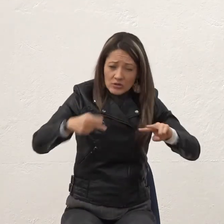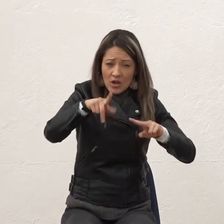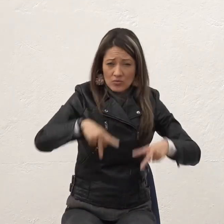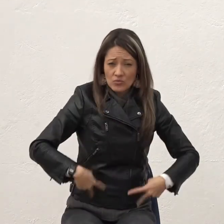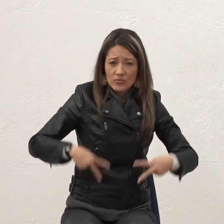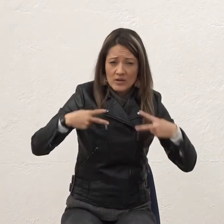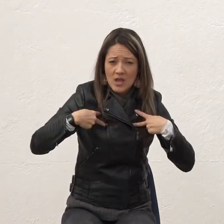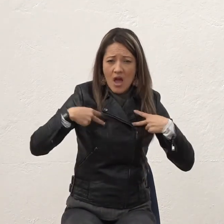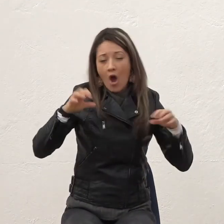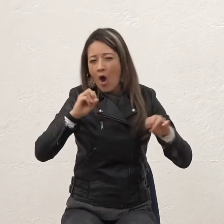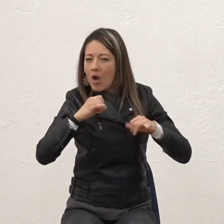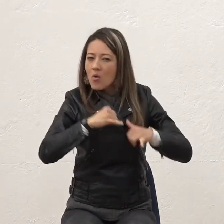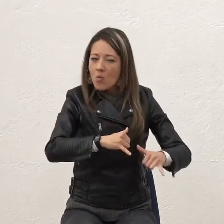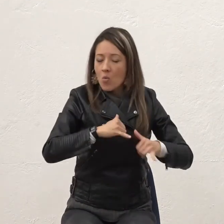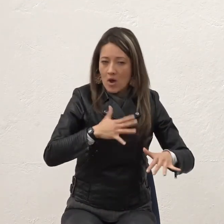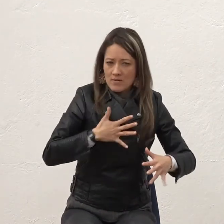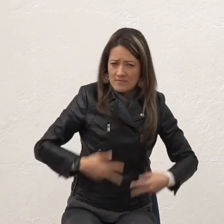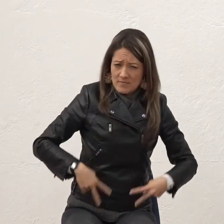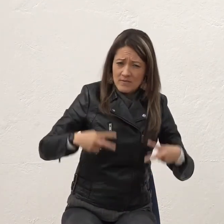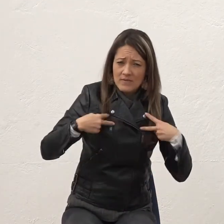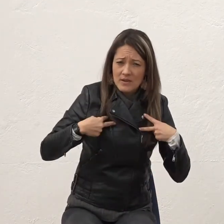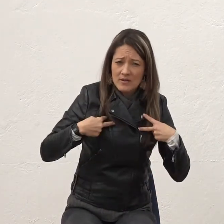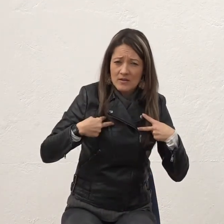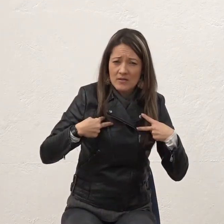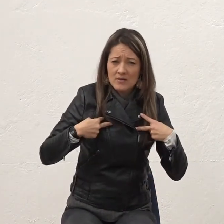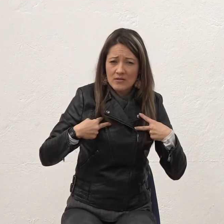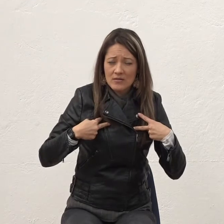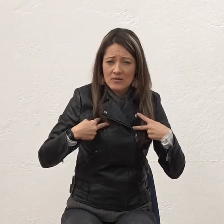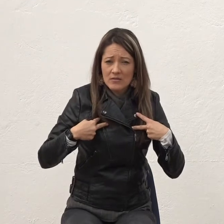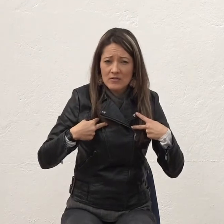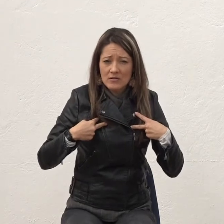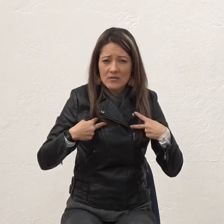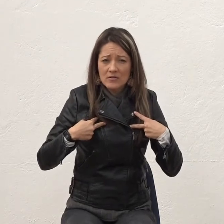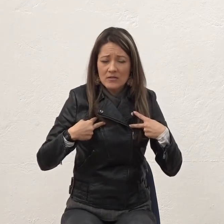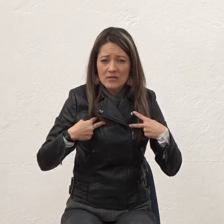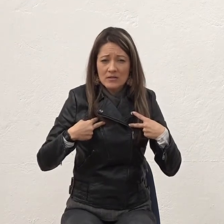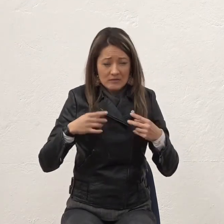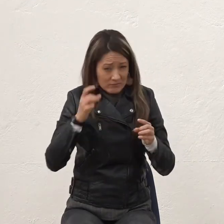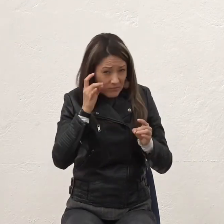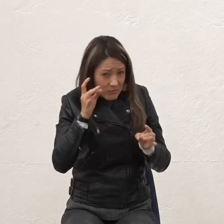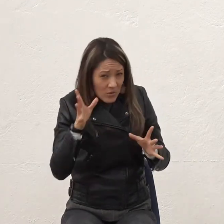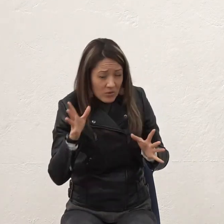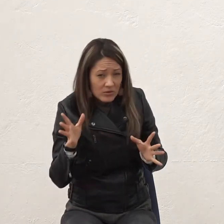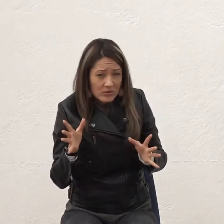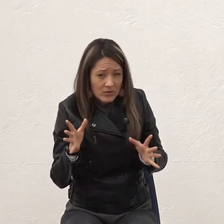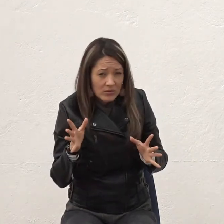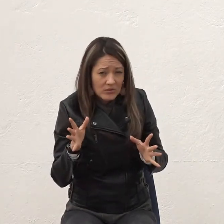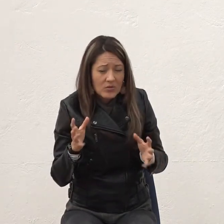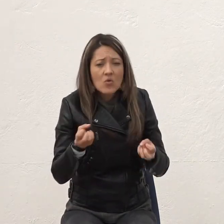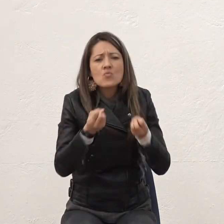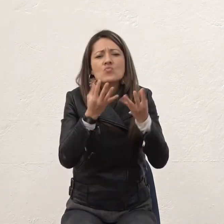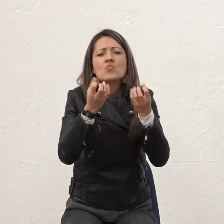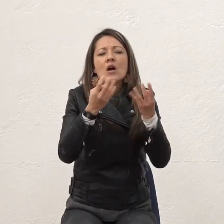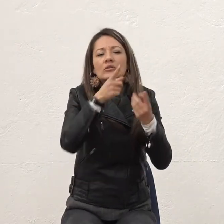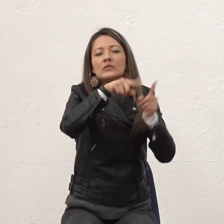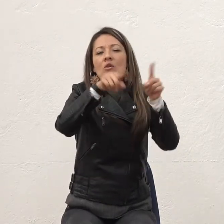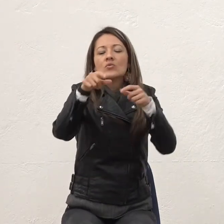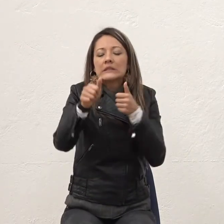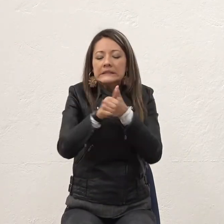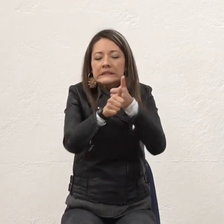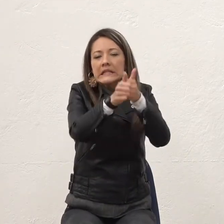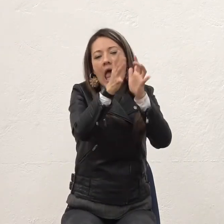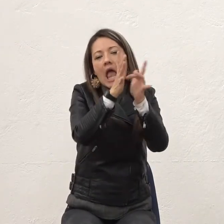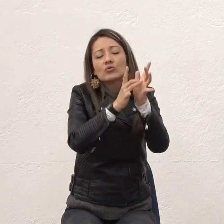¿Es igual a su vida? ¿Le está dando ahí como un mire? ¿Será? ¿Cuántos siguen a Jesús de